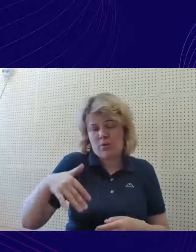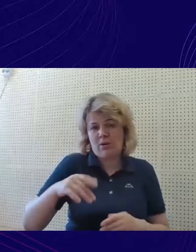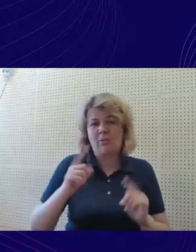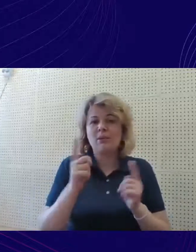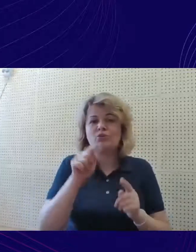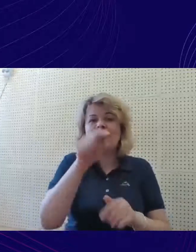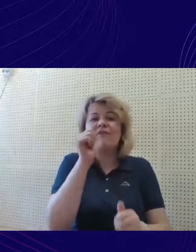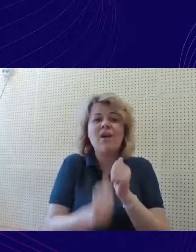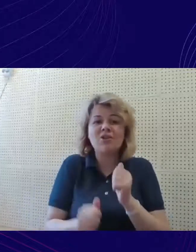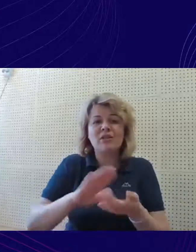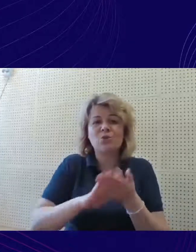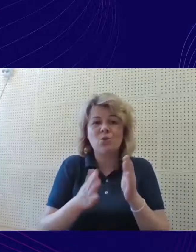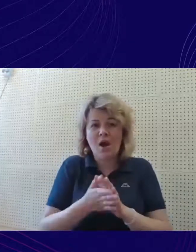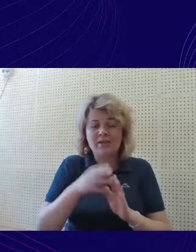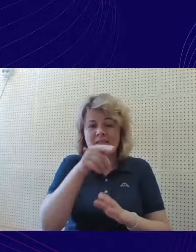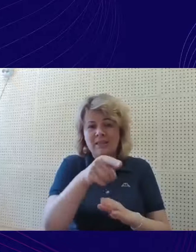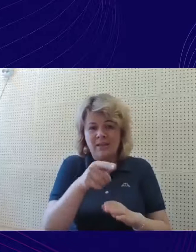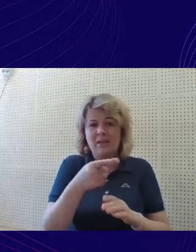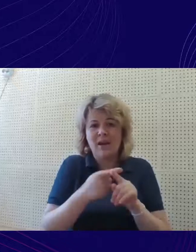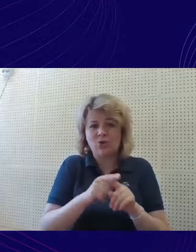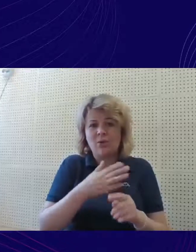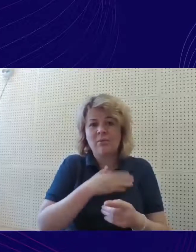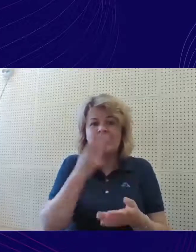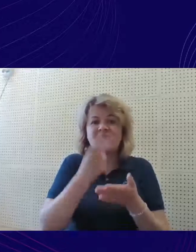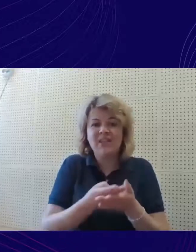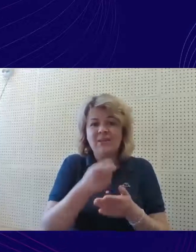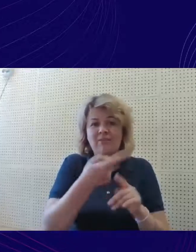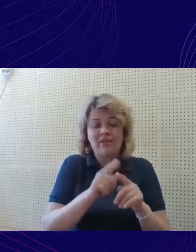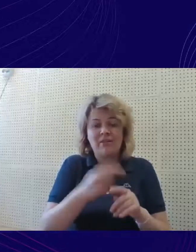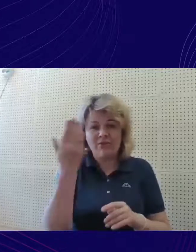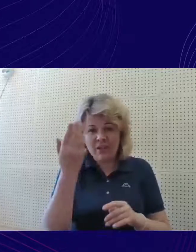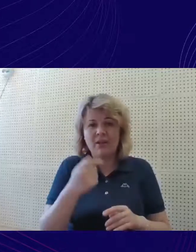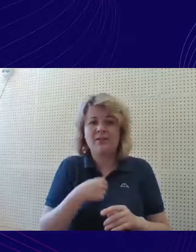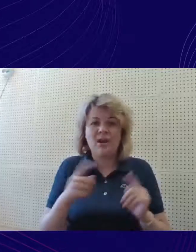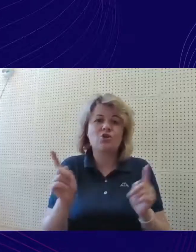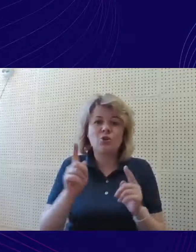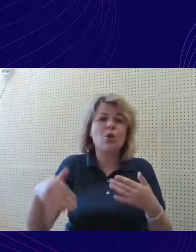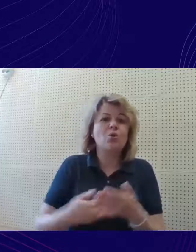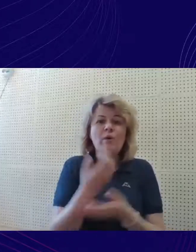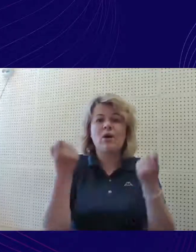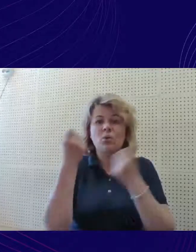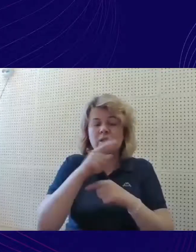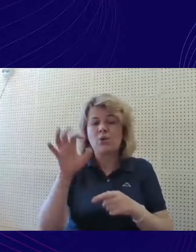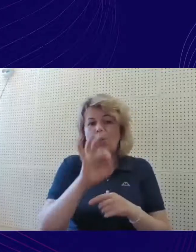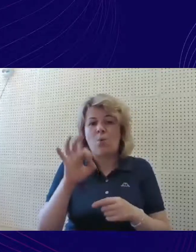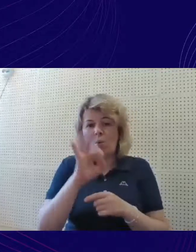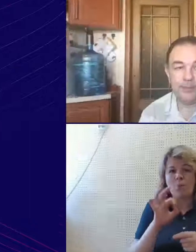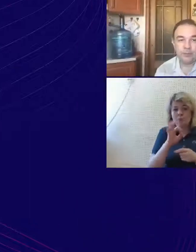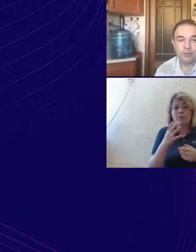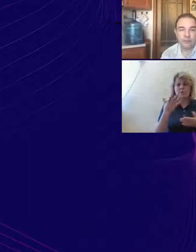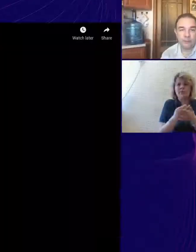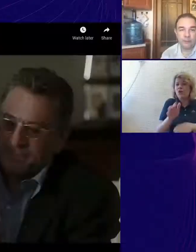узнаю что-то из моей уже долгой 33 года жизни в кино. Давайте